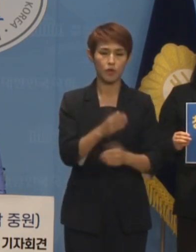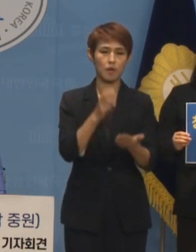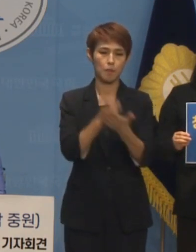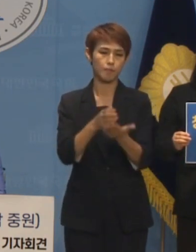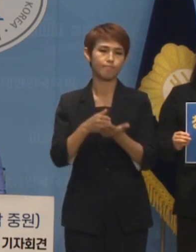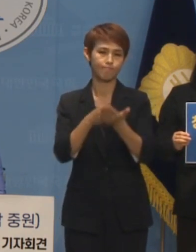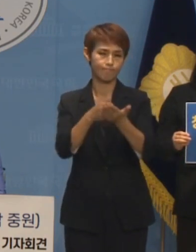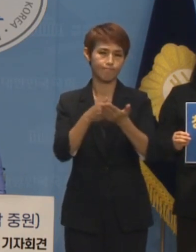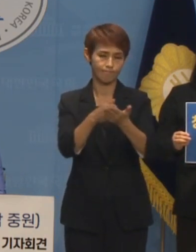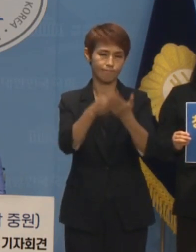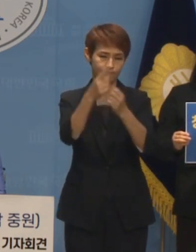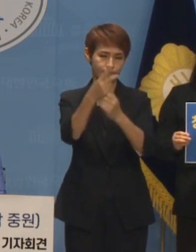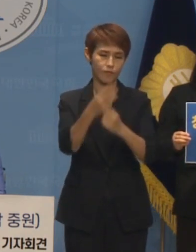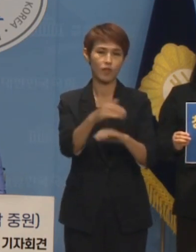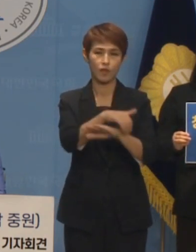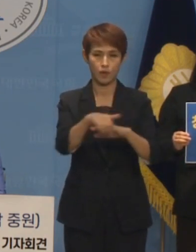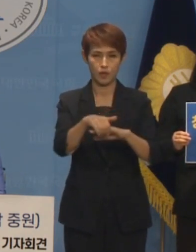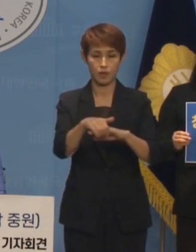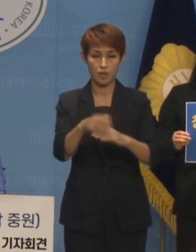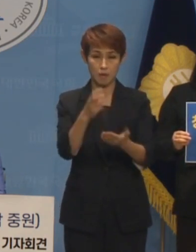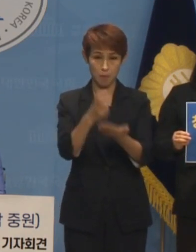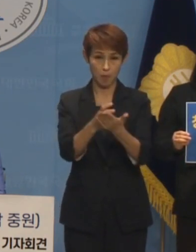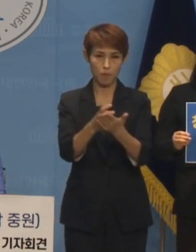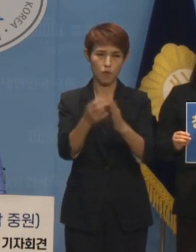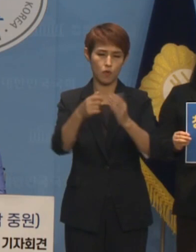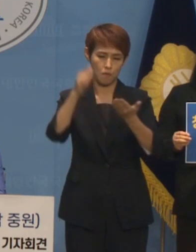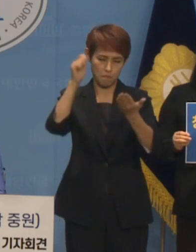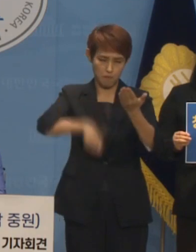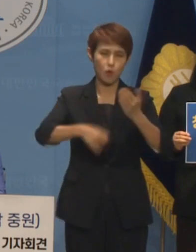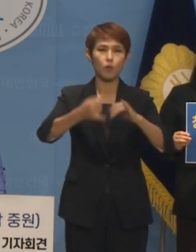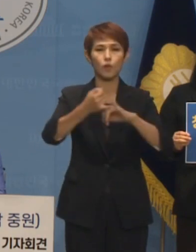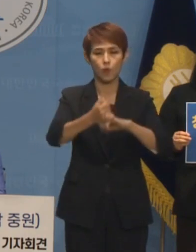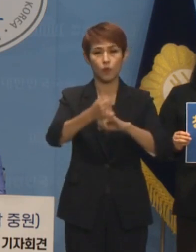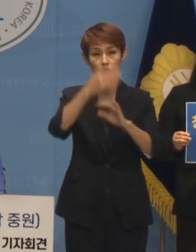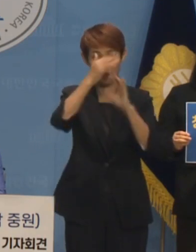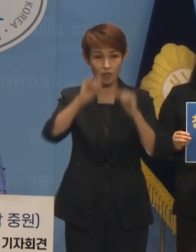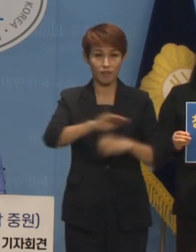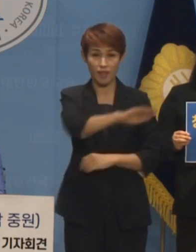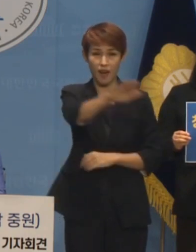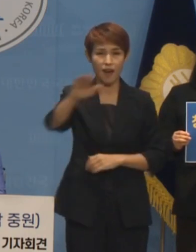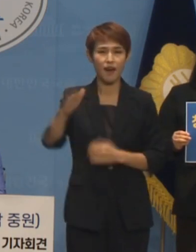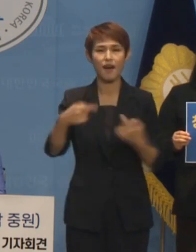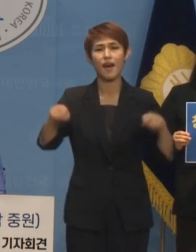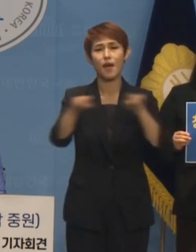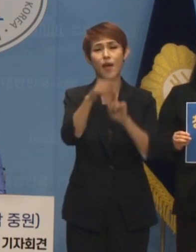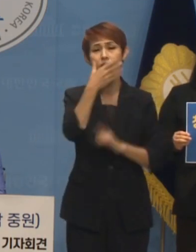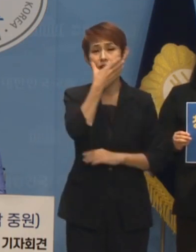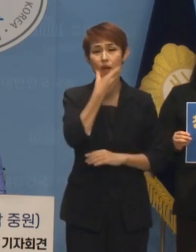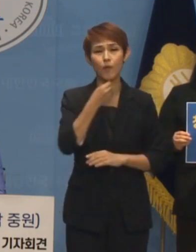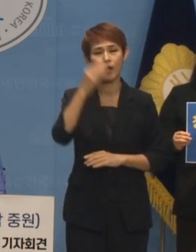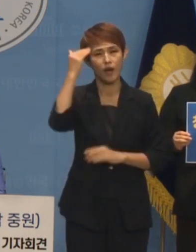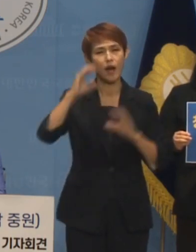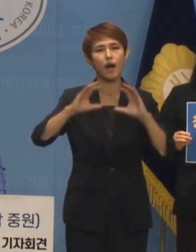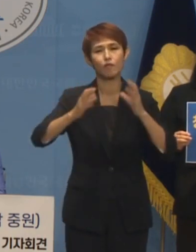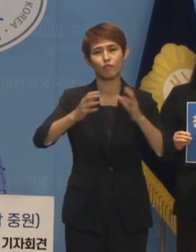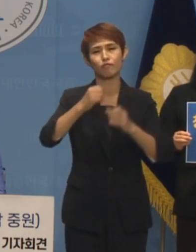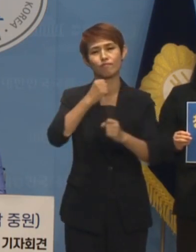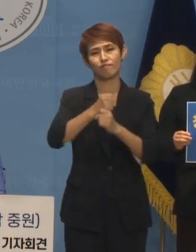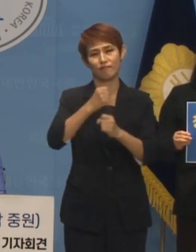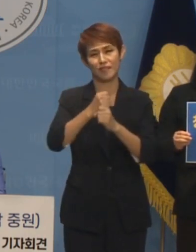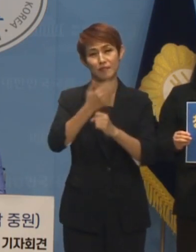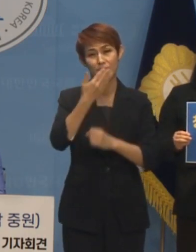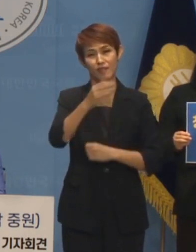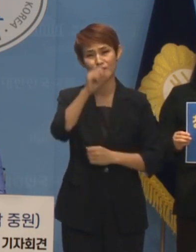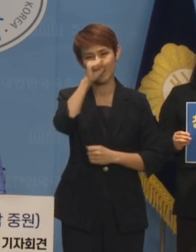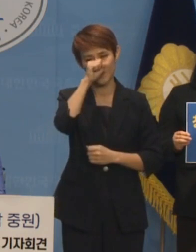예정입니다. 이번 법안들이 꼭 통과되어 모든 청년이 함께 행복한 대한민국 공동체를 만들어갈